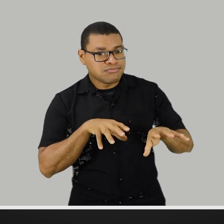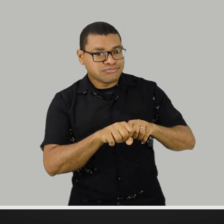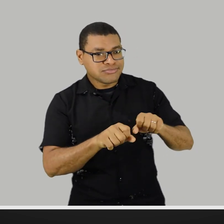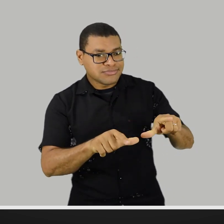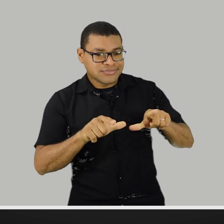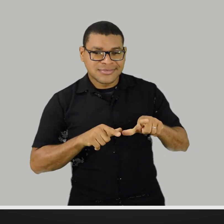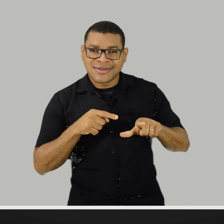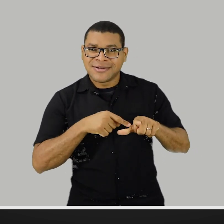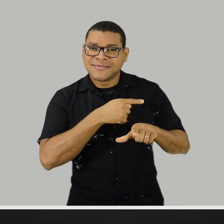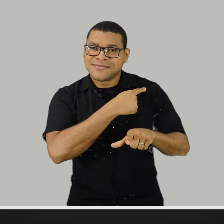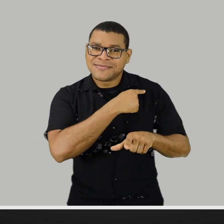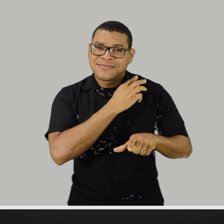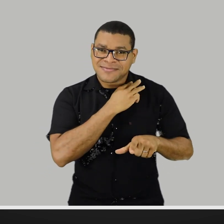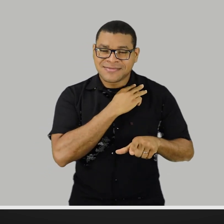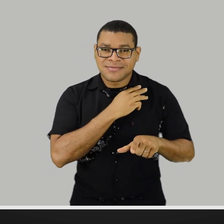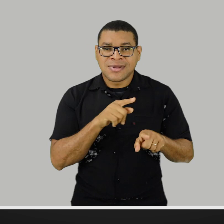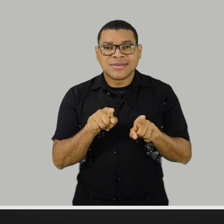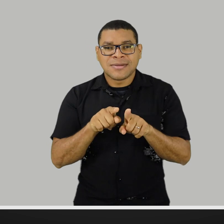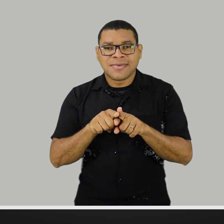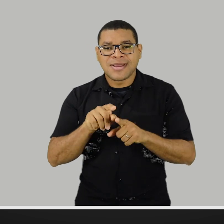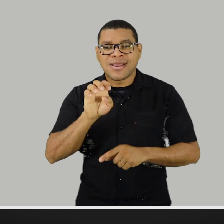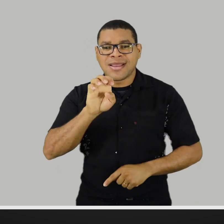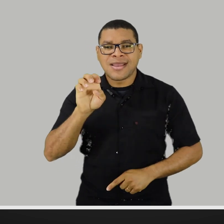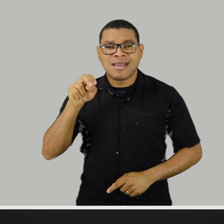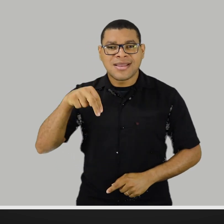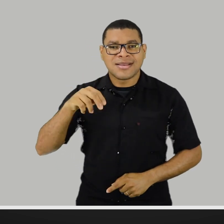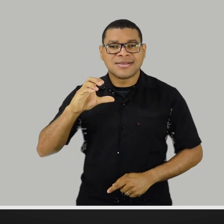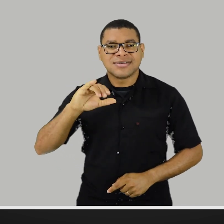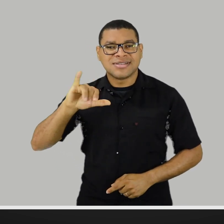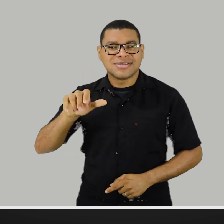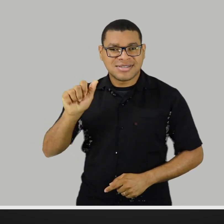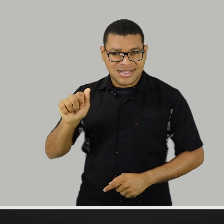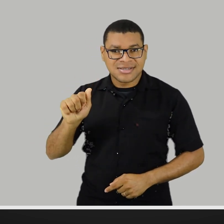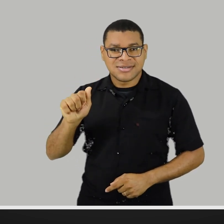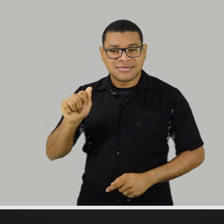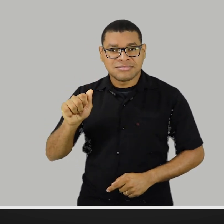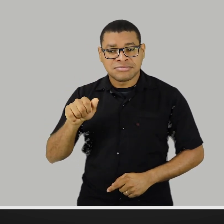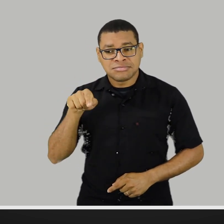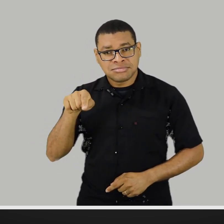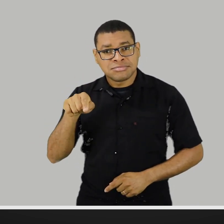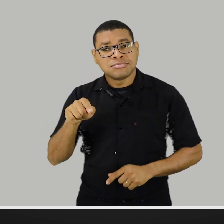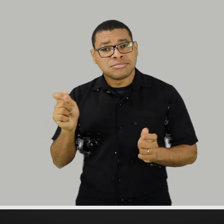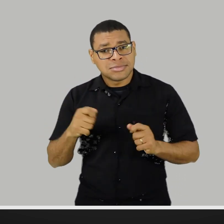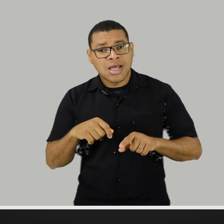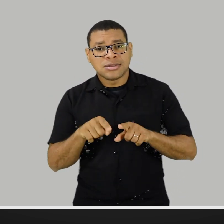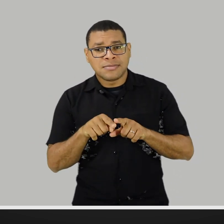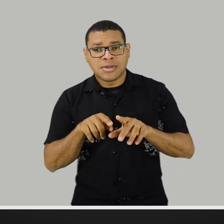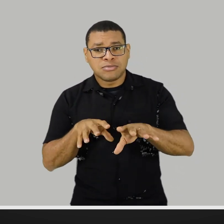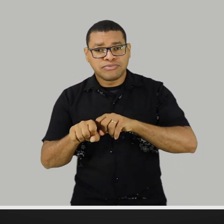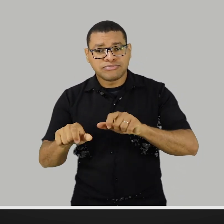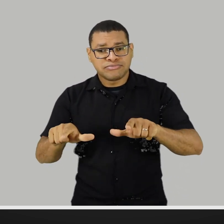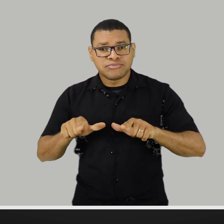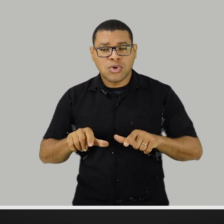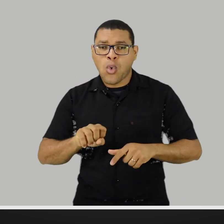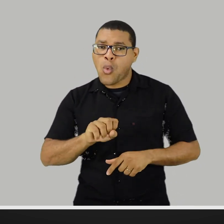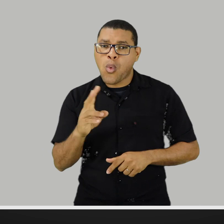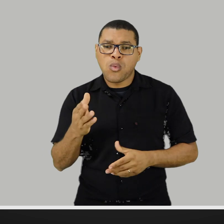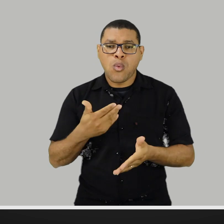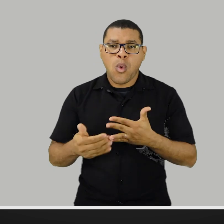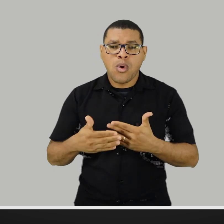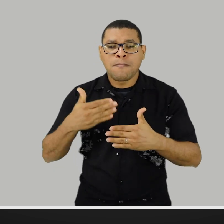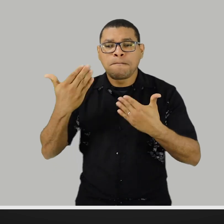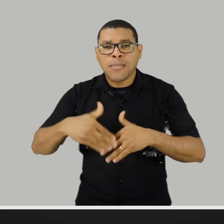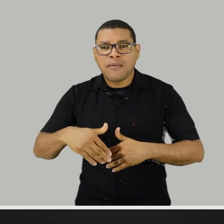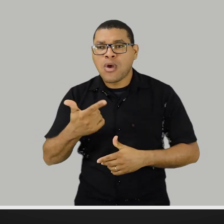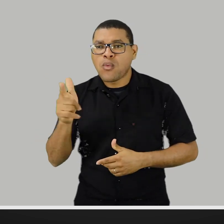o exame nacional para certificação de competências de Jovens e Adultos em seja ou de exames de certificação